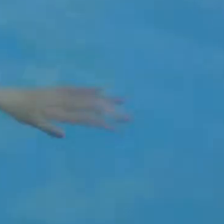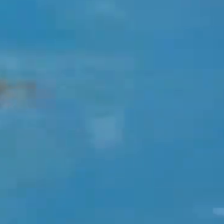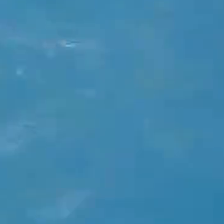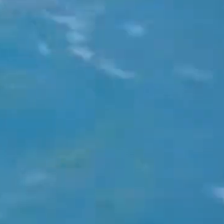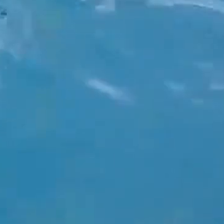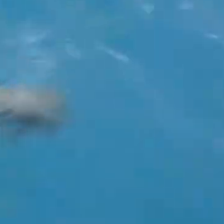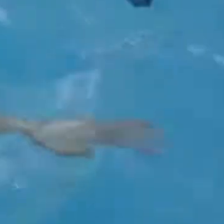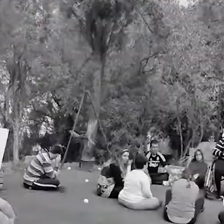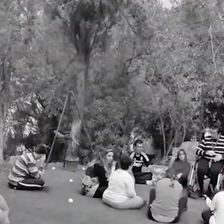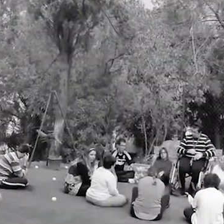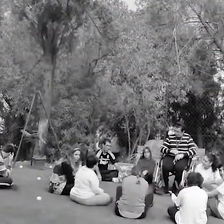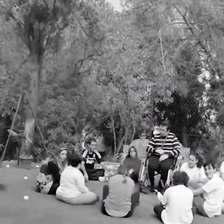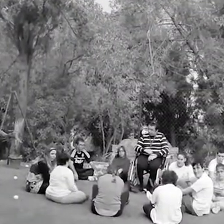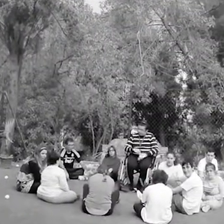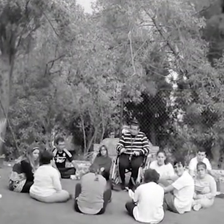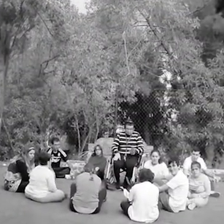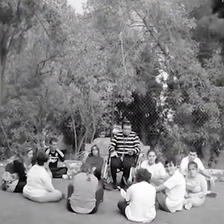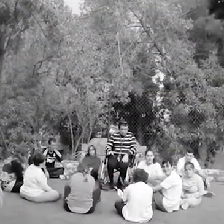si todo ahoga.